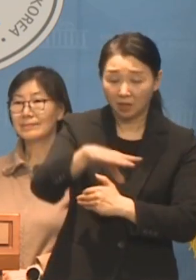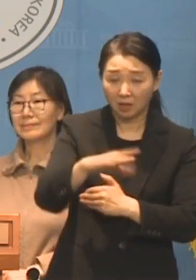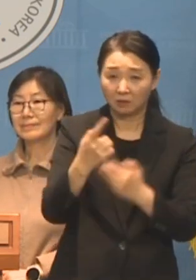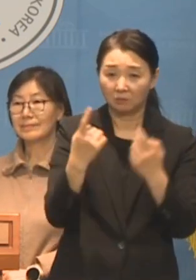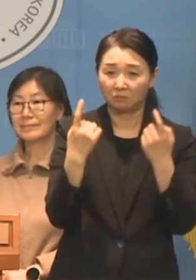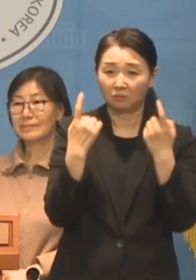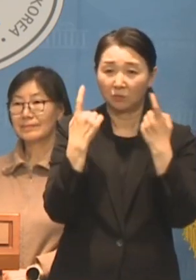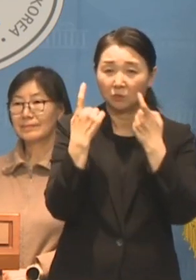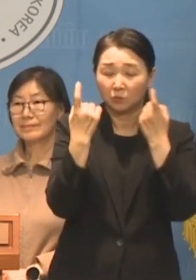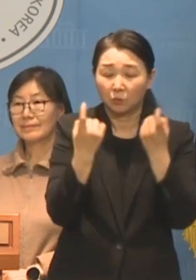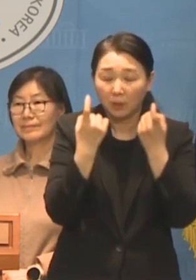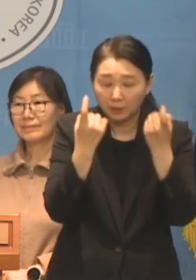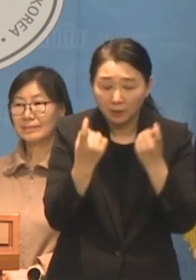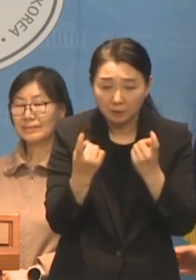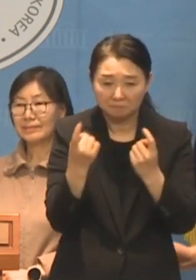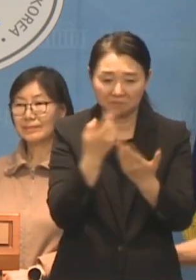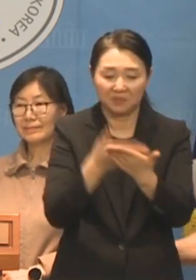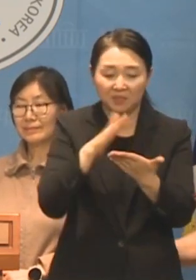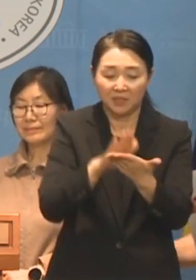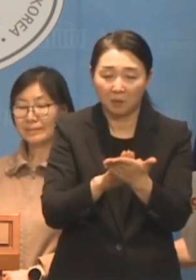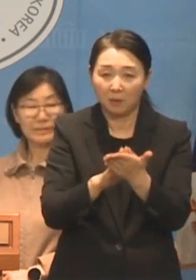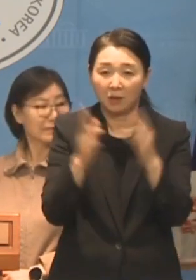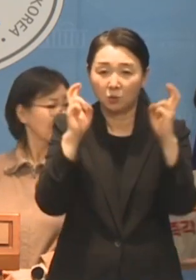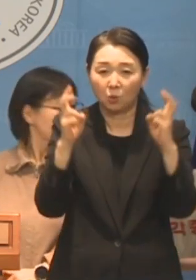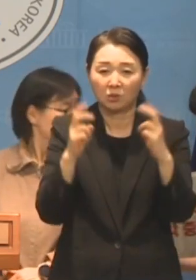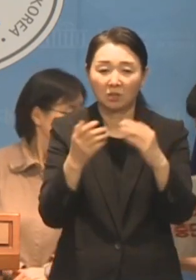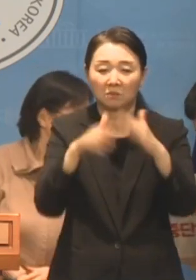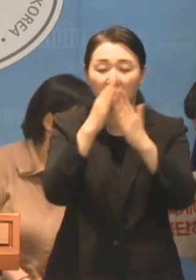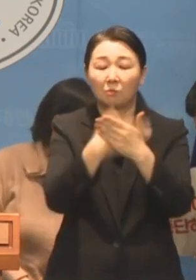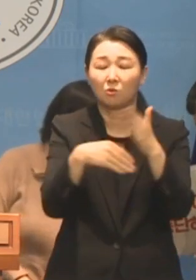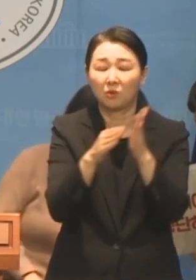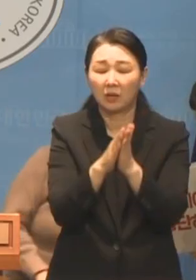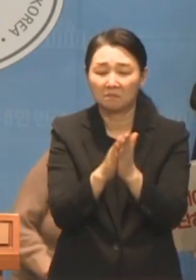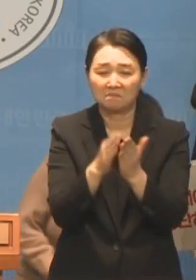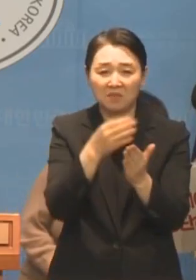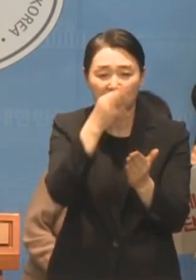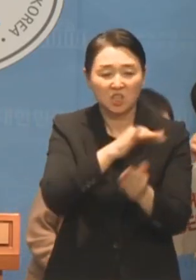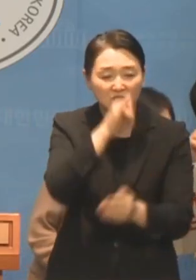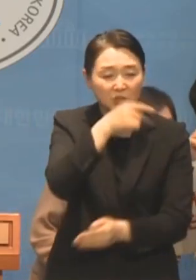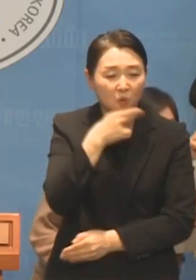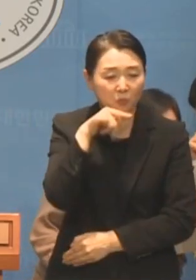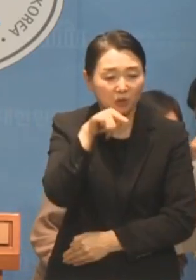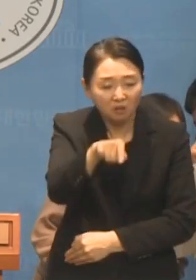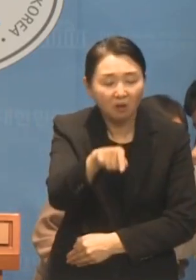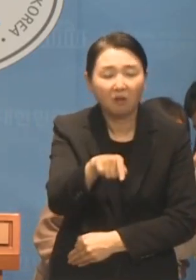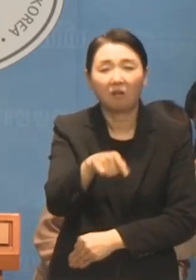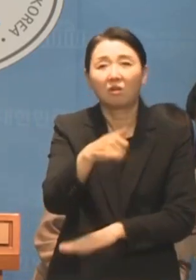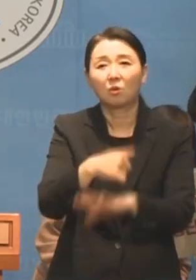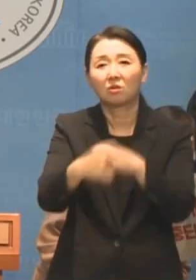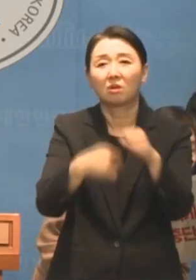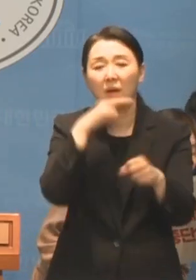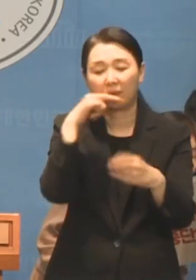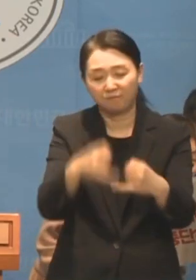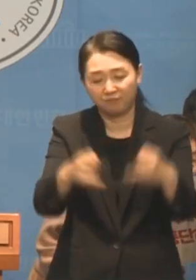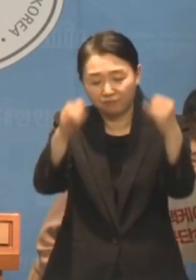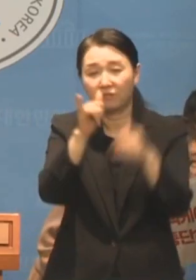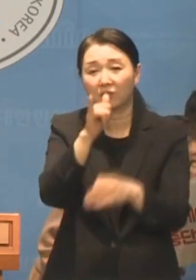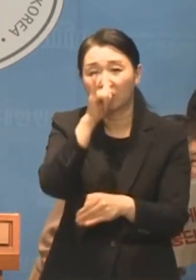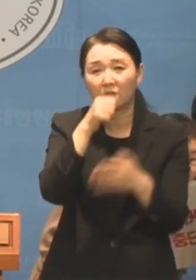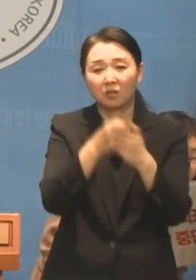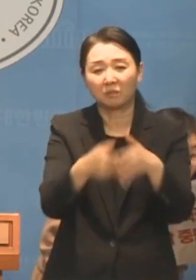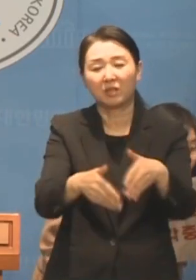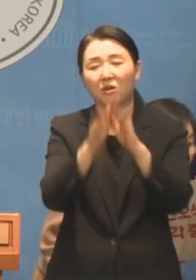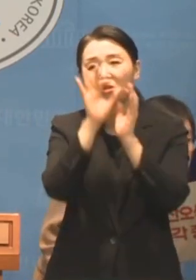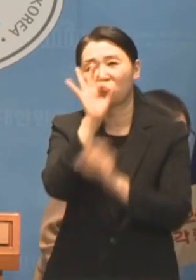양양관광개발공사 설립을 위한 타당성 조사에서도 역시 매년 적자가 누적될 거로 예상되기 때문에 설립